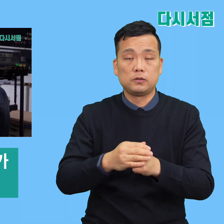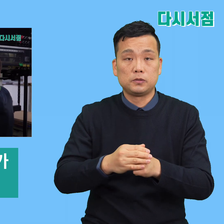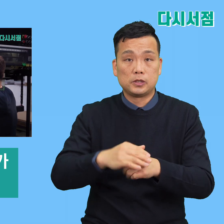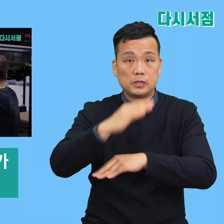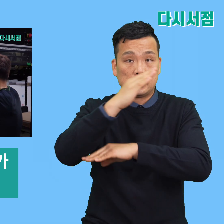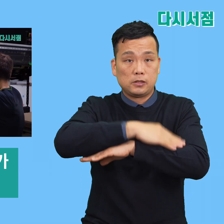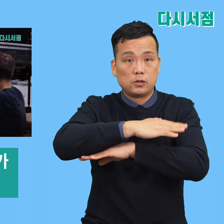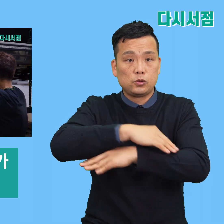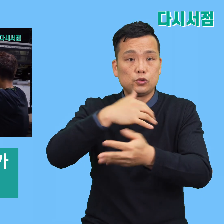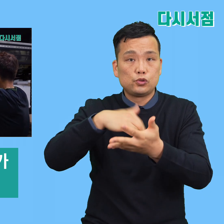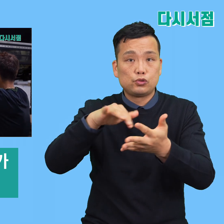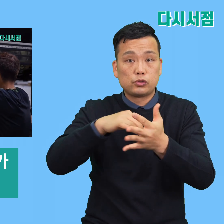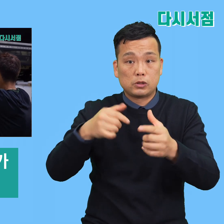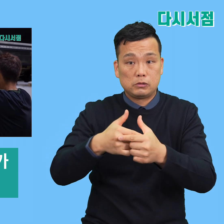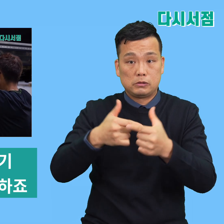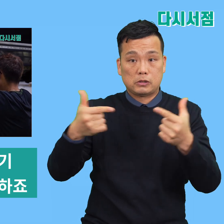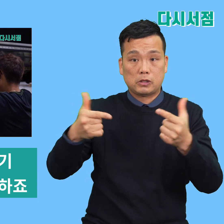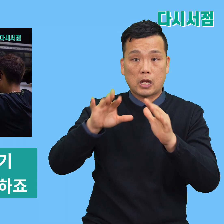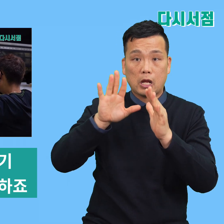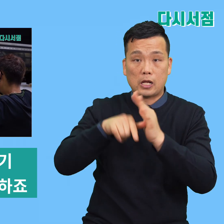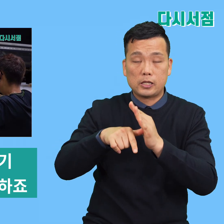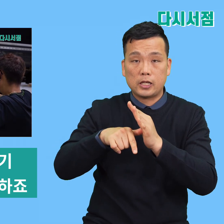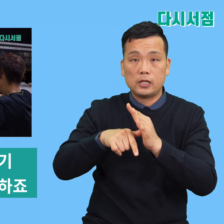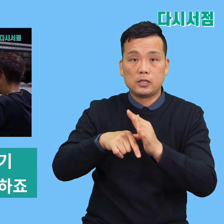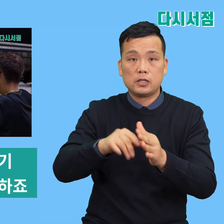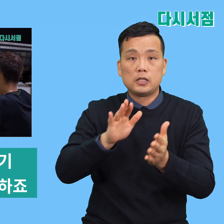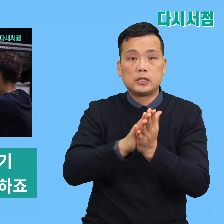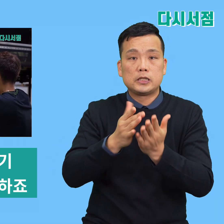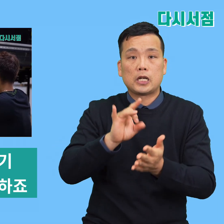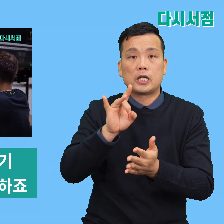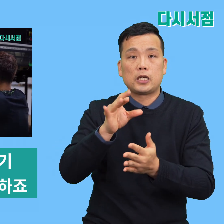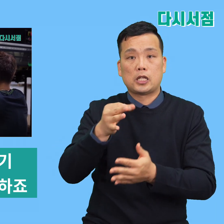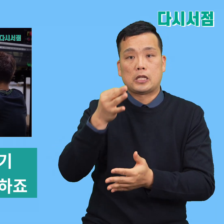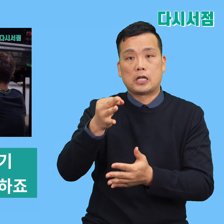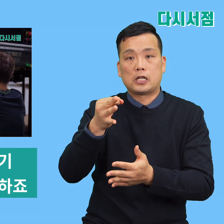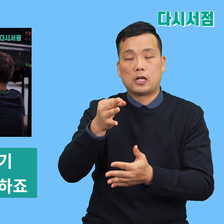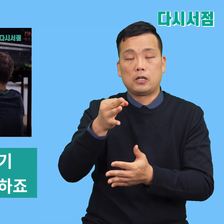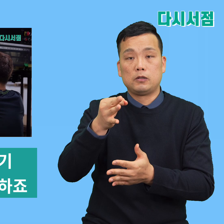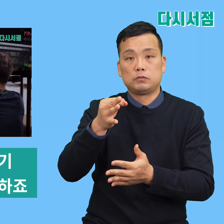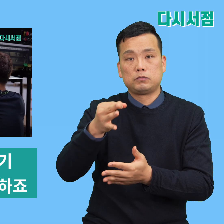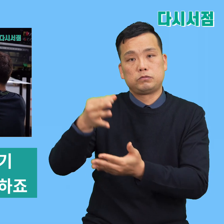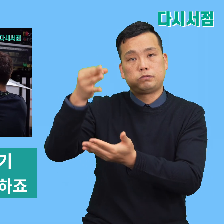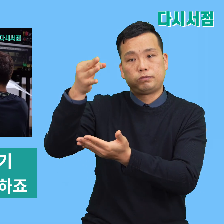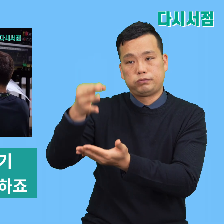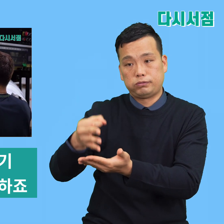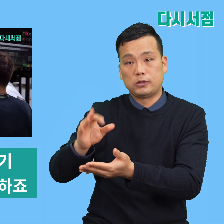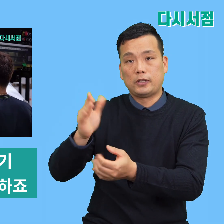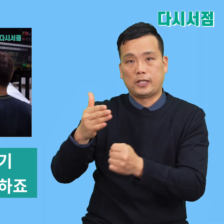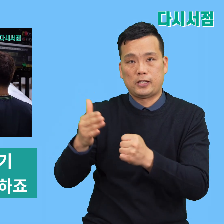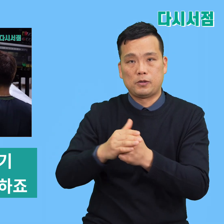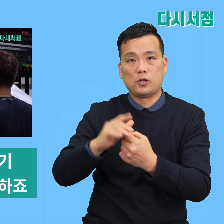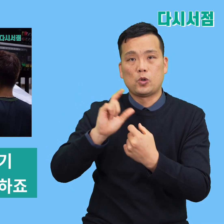인쇄하려는 책의 부수가 늘어날수록 한 권당 단가가 떨어지기 때문에 잘 생각해 봐야 하죠.